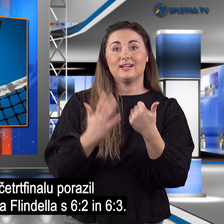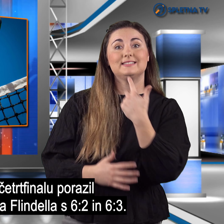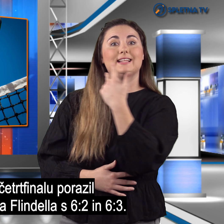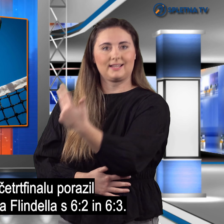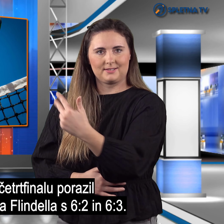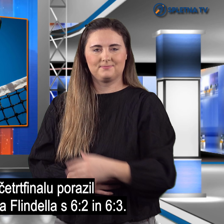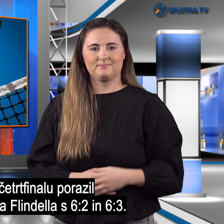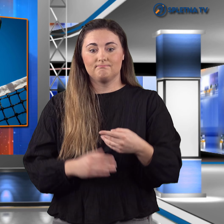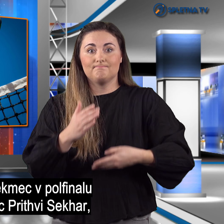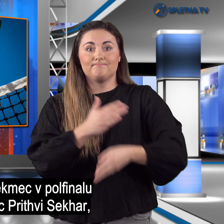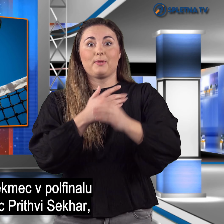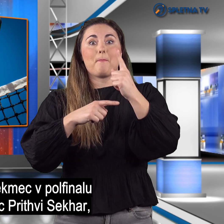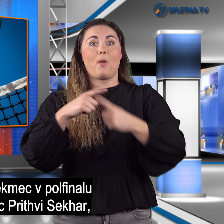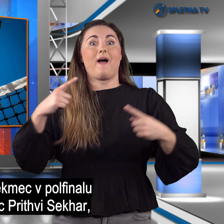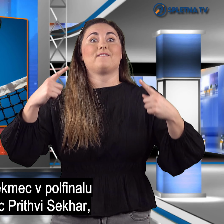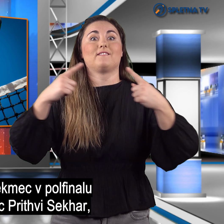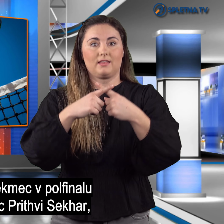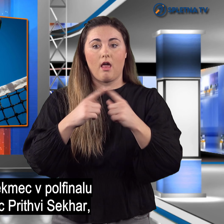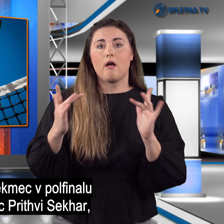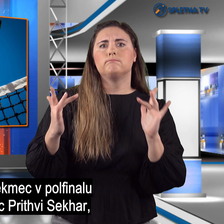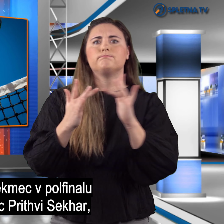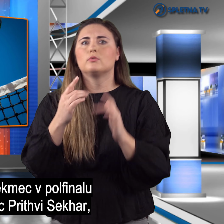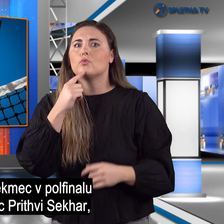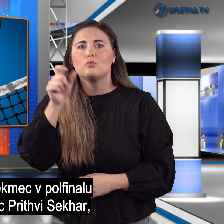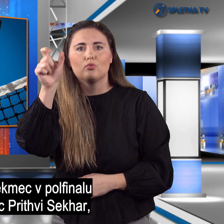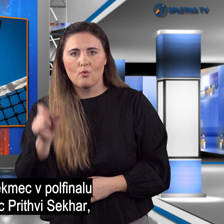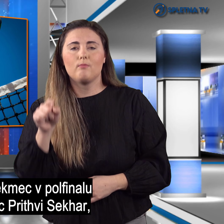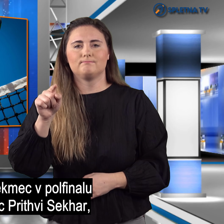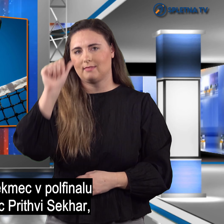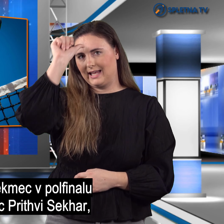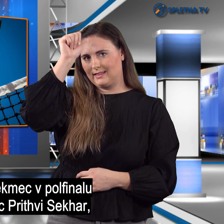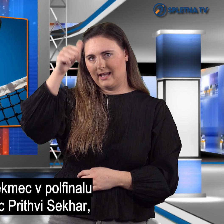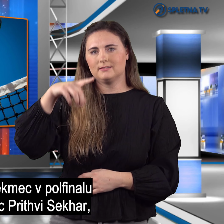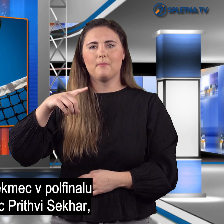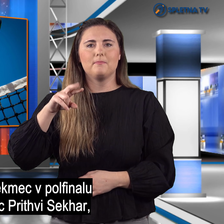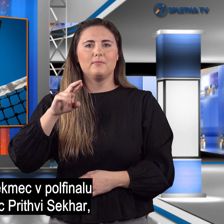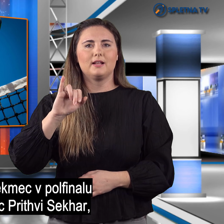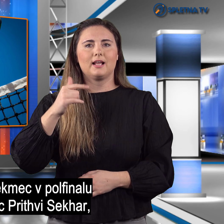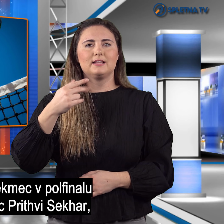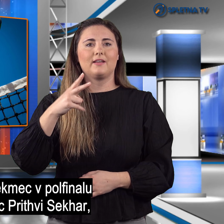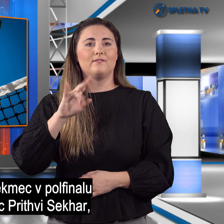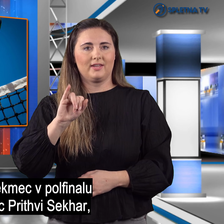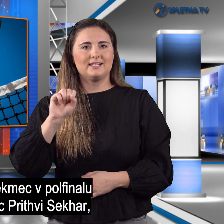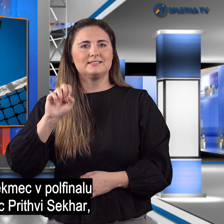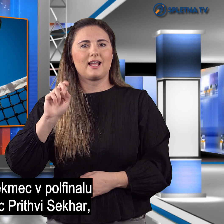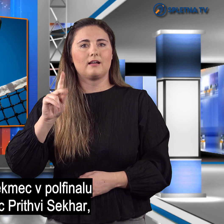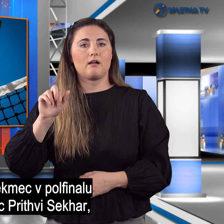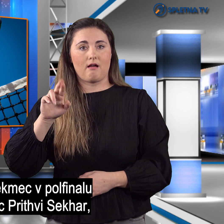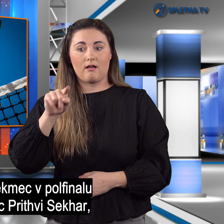6:3. Keglov tekmec v polfinalu bo Indijec Prithvi Sekar, ki je bil s 3:6,